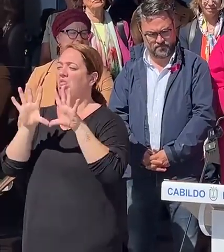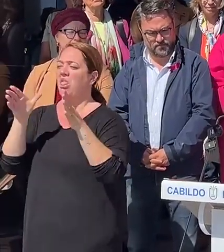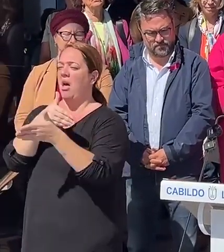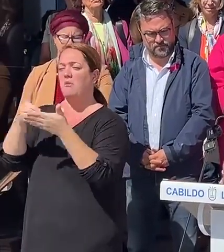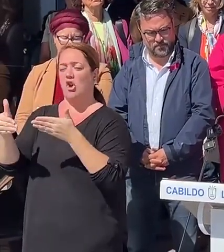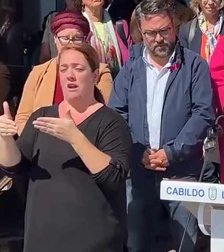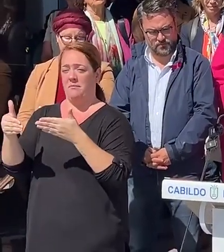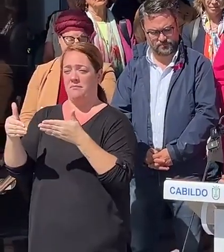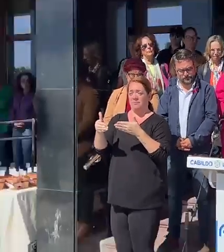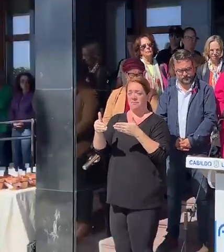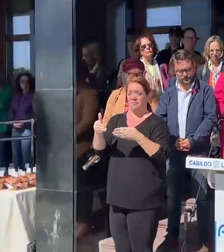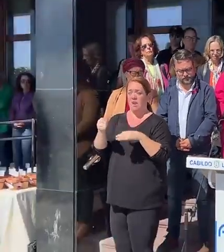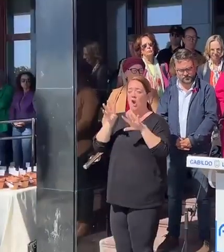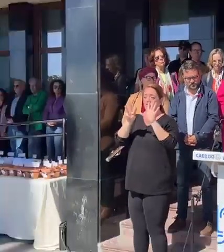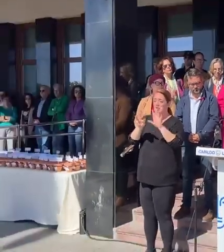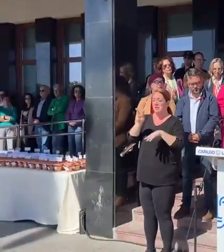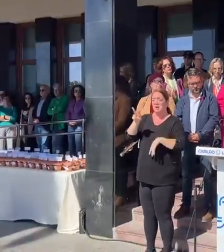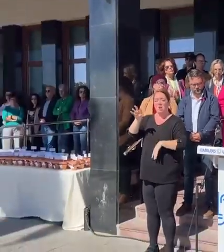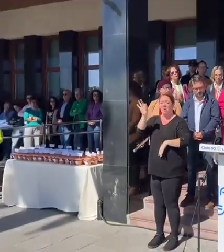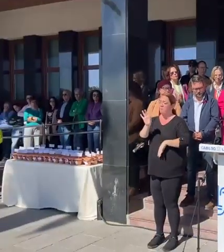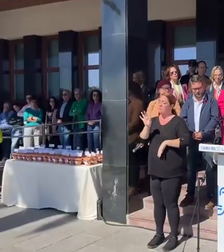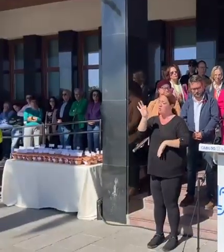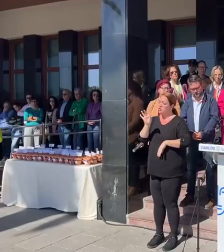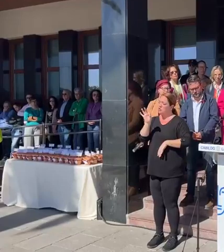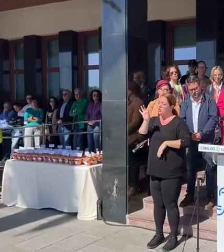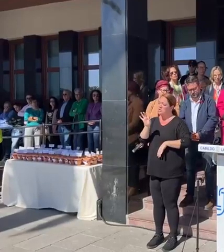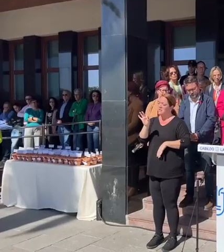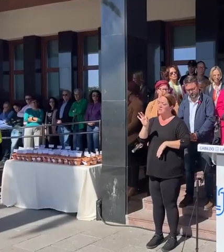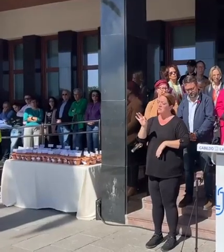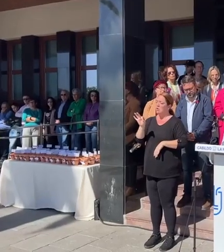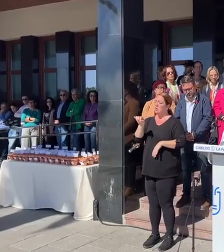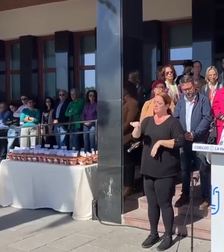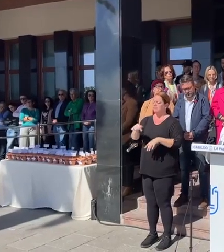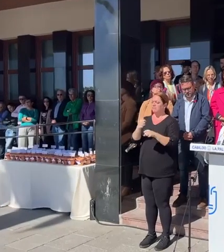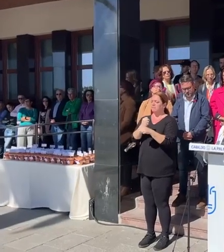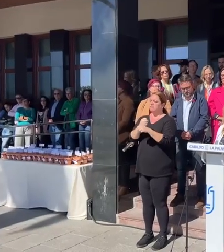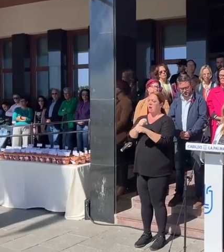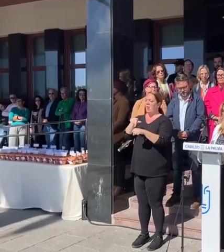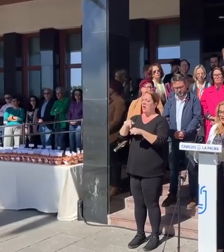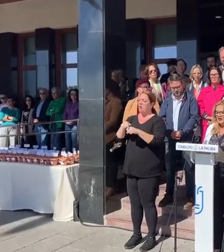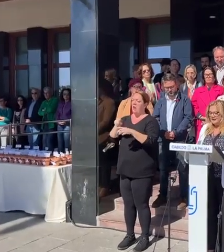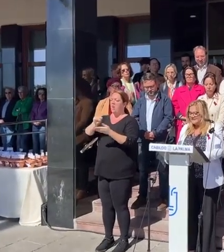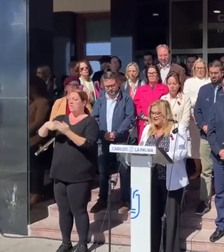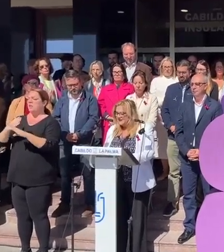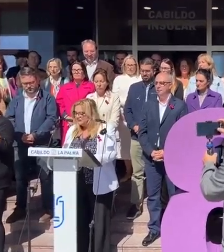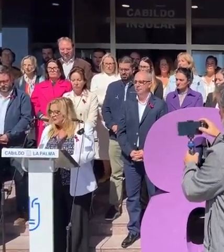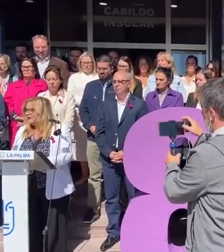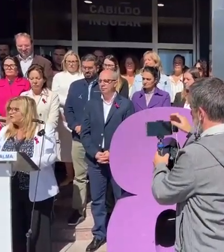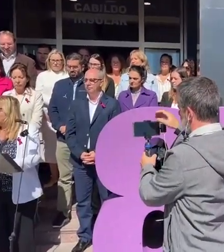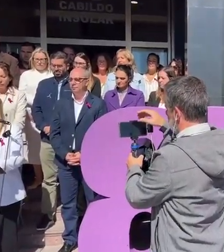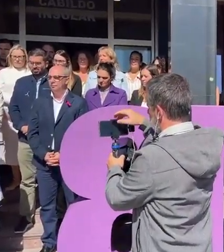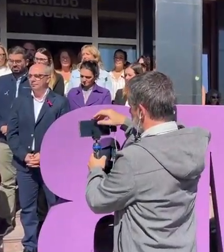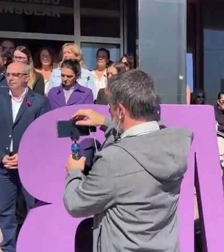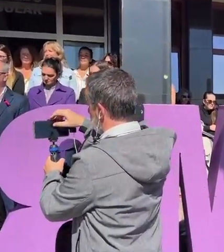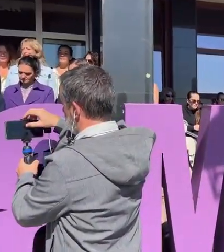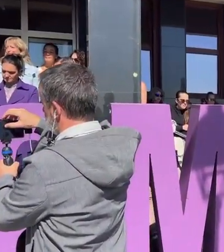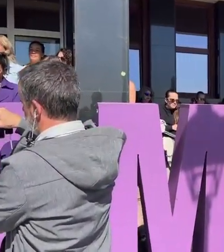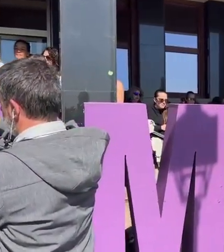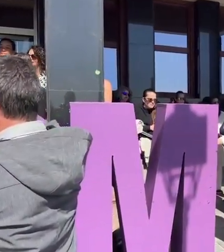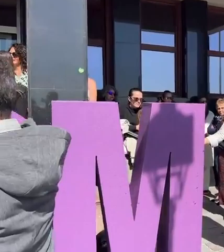el 82% cuenta con una relación laboral de carácter indefinido, gracias a la reforma laboral